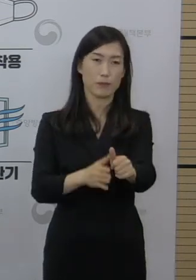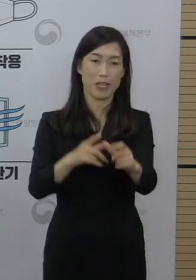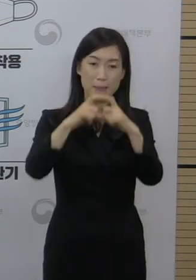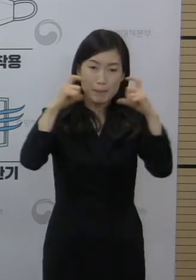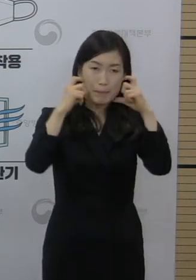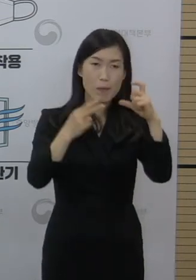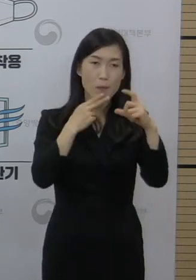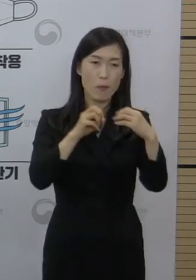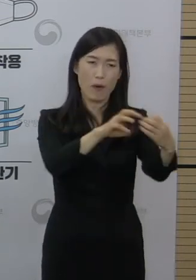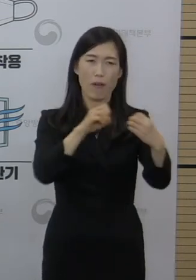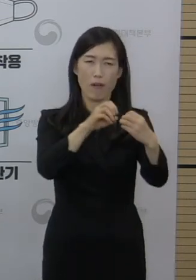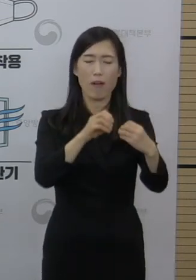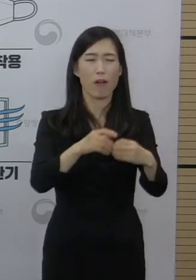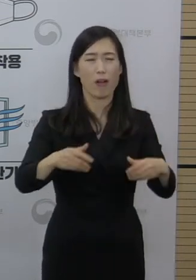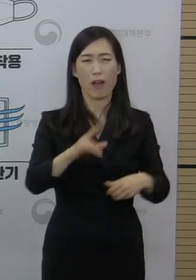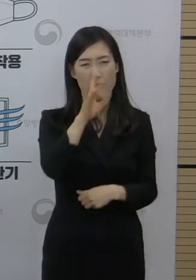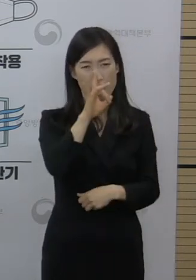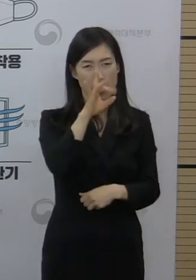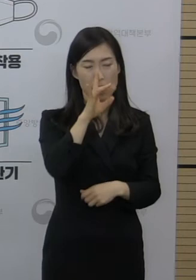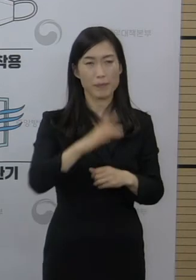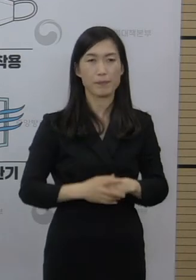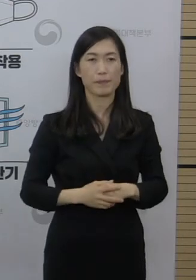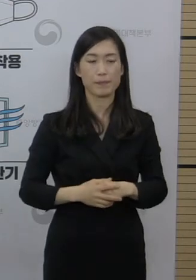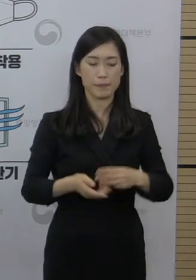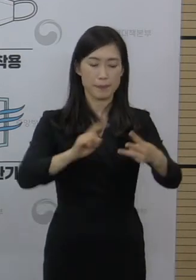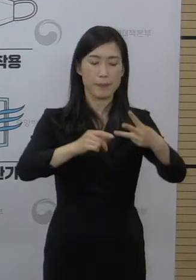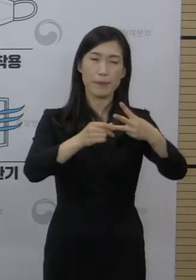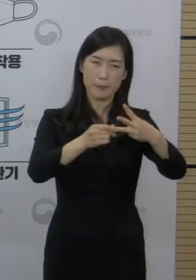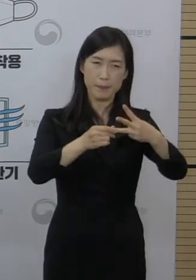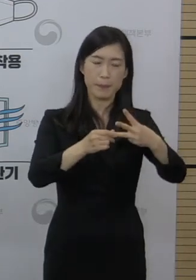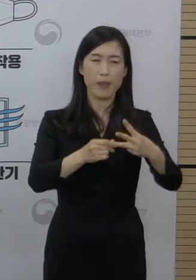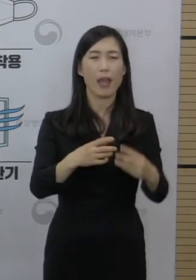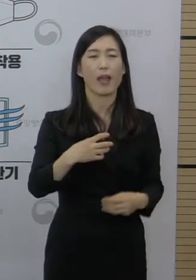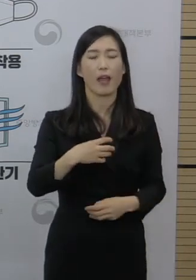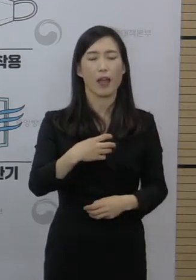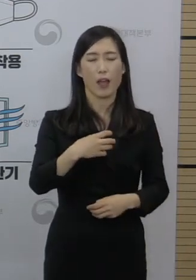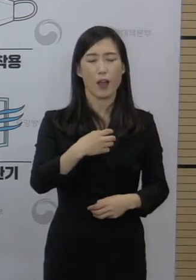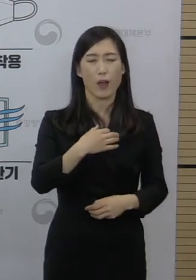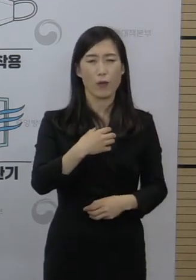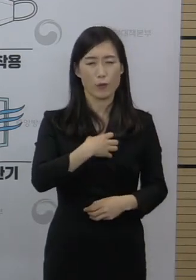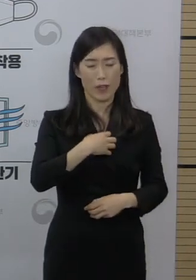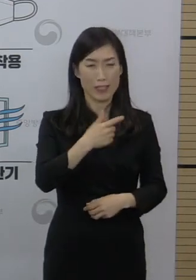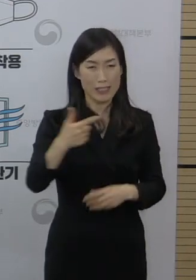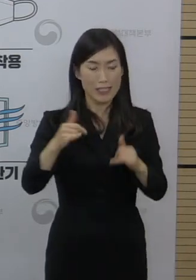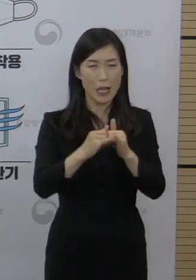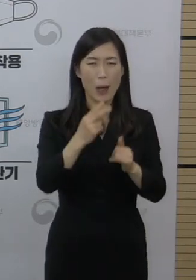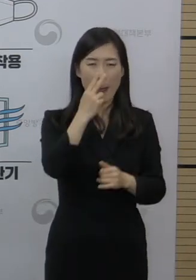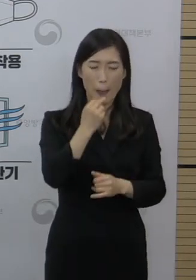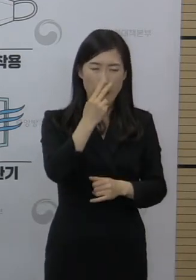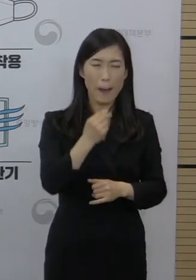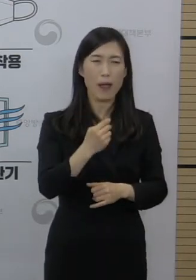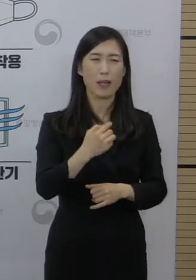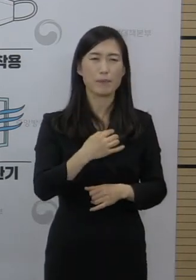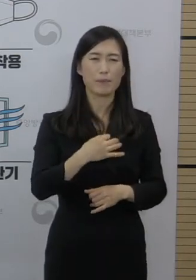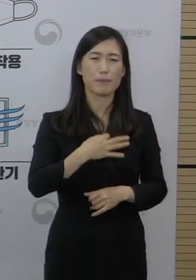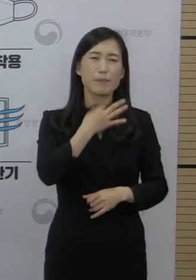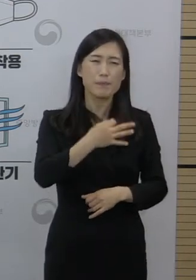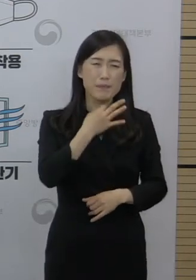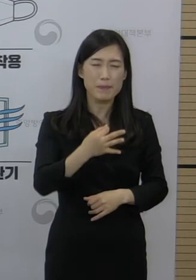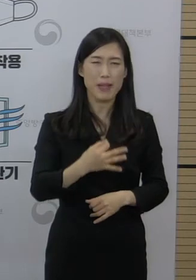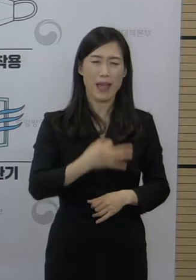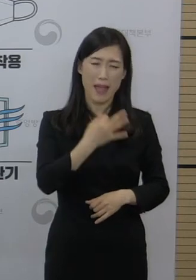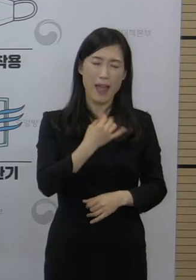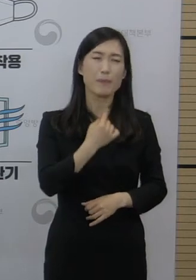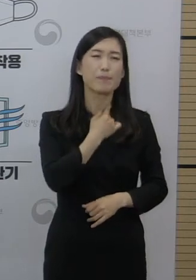자제하는 것이 필요합니다 셋째 특히 고위험군은 인후통 기침 객담 등 의심 증상이 있으면